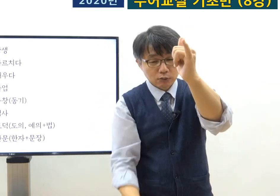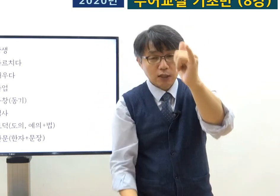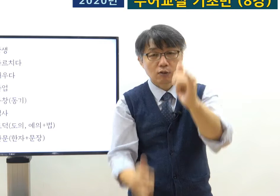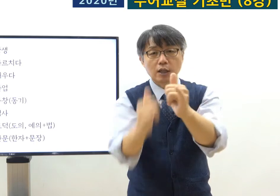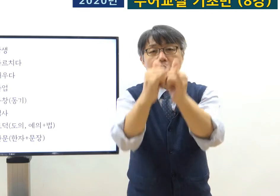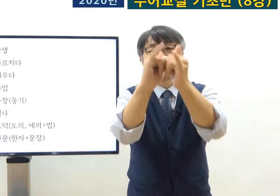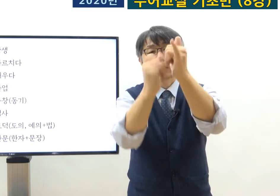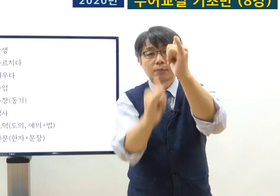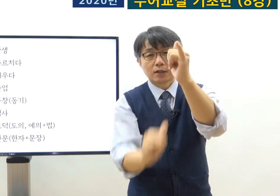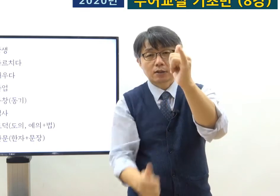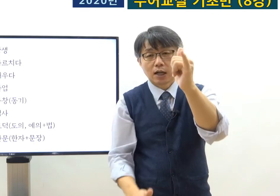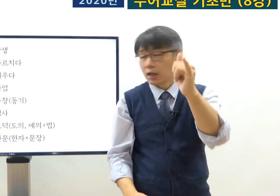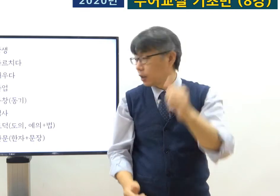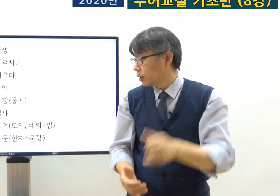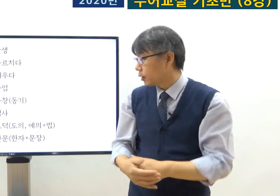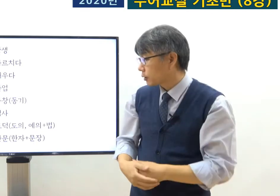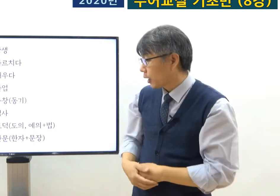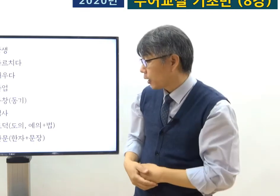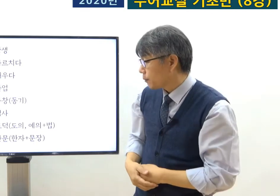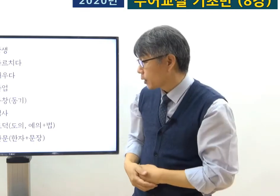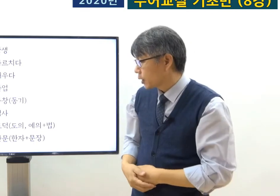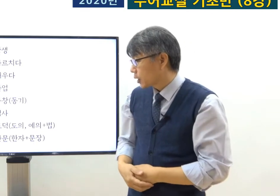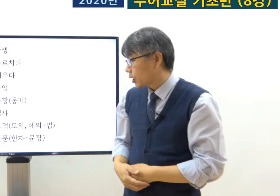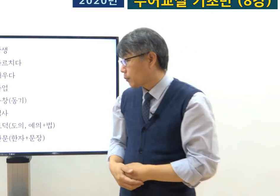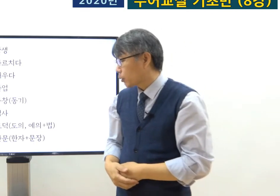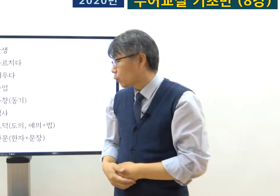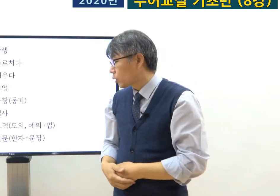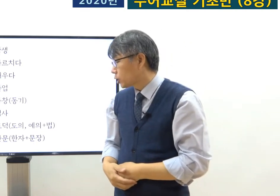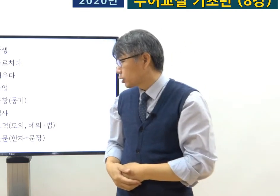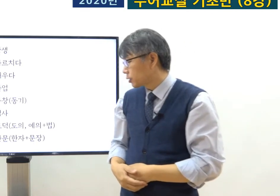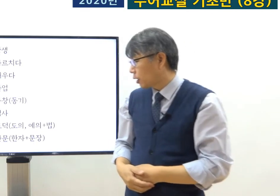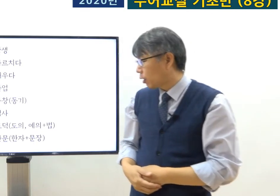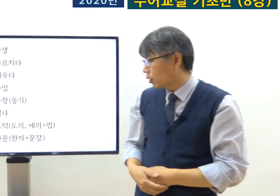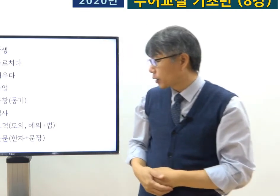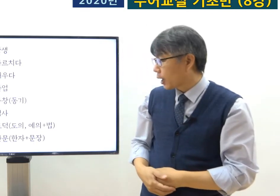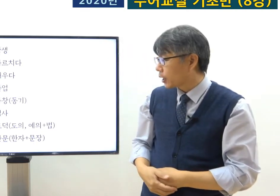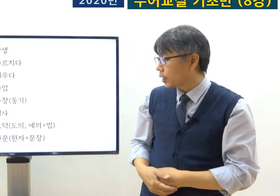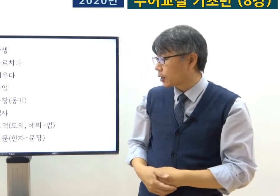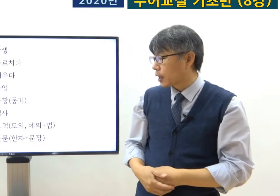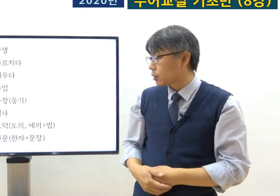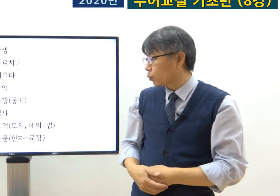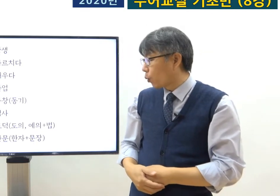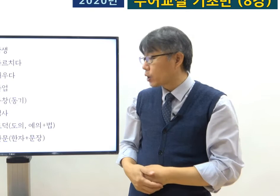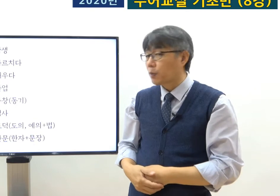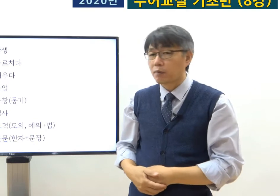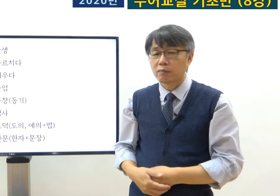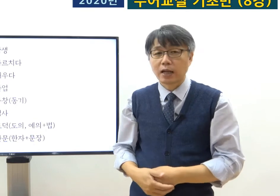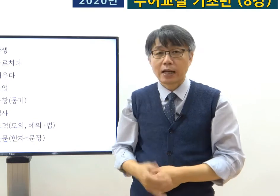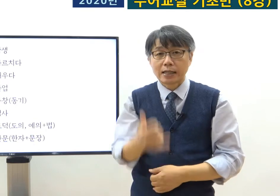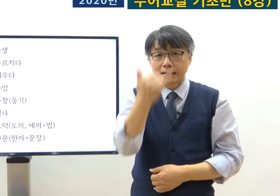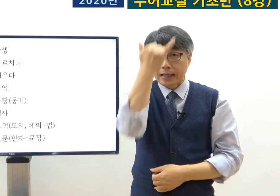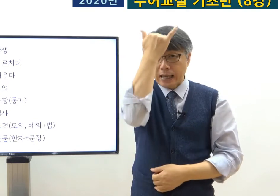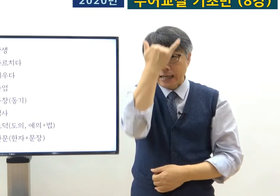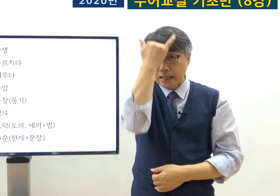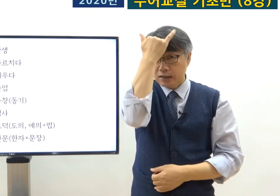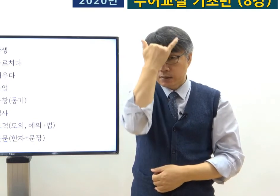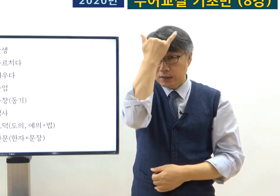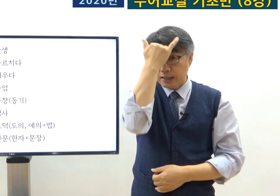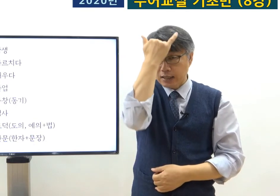따라오는 게 이게 역사입니다. 역사. 그 다음에 도덕은 예의 내지는 도의법입니다. 이게 예의라는 뜻입니다. 예의.